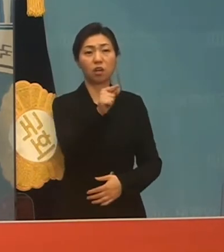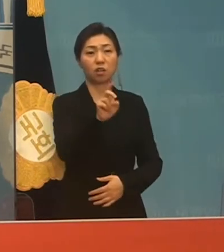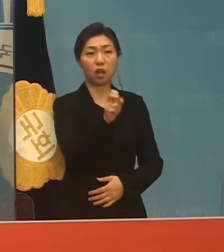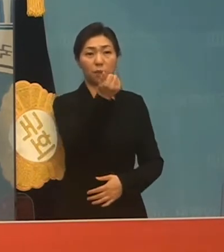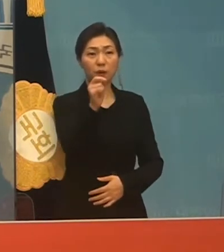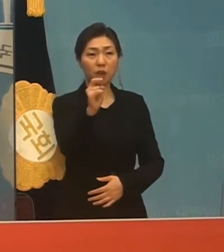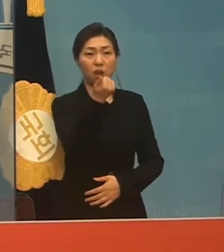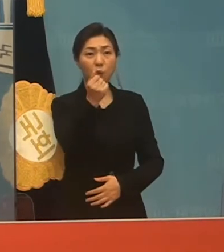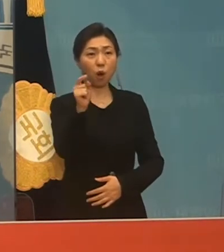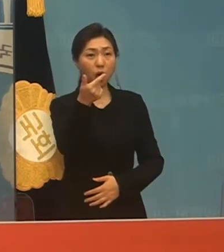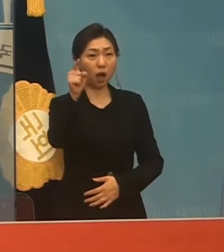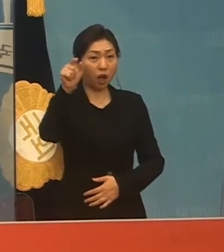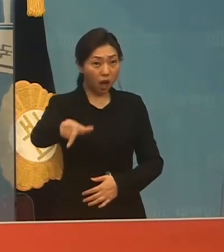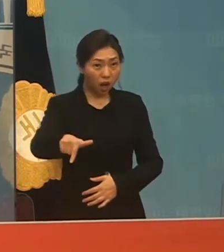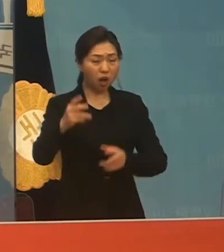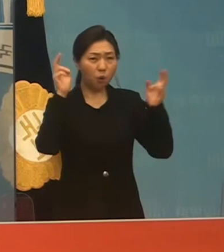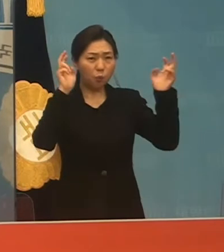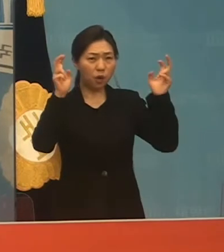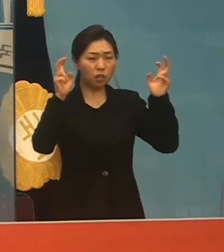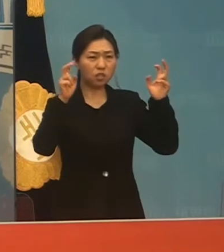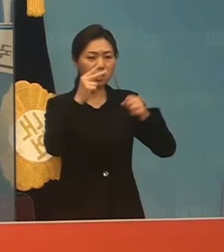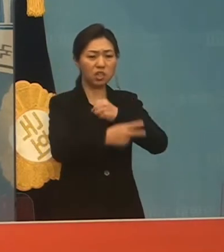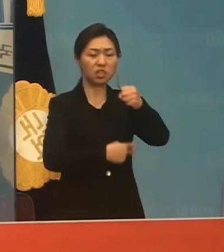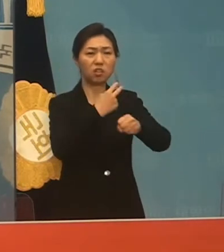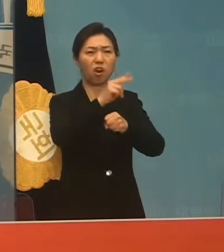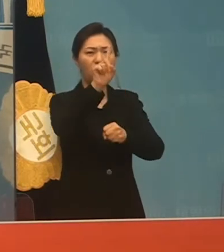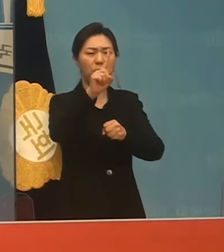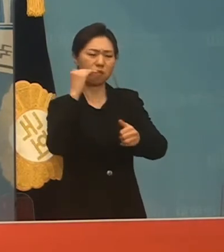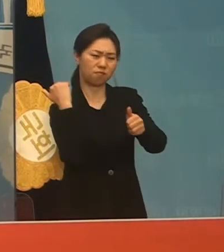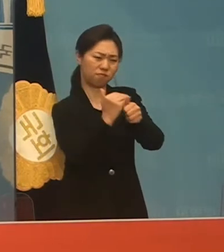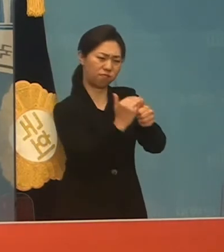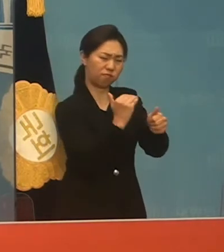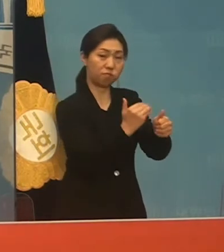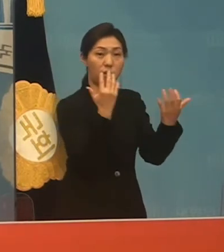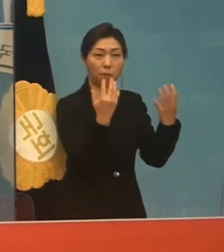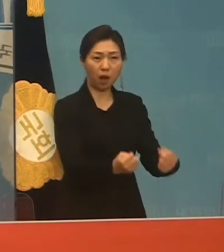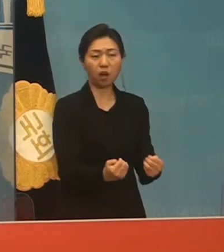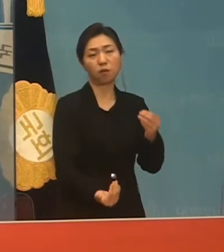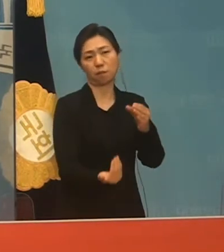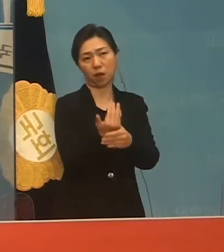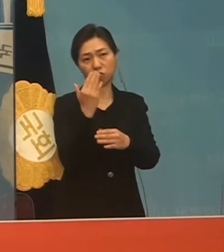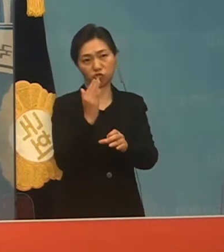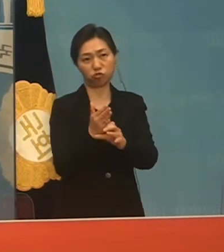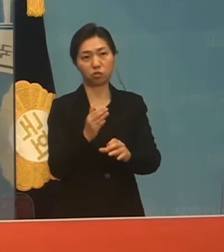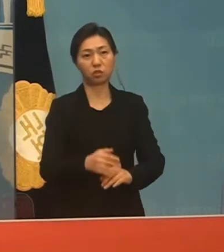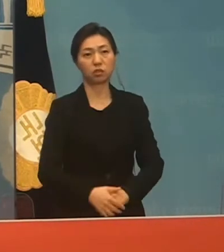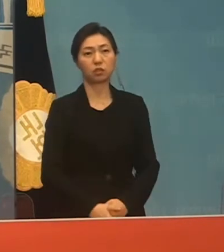2년마다 반복적인 이 집단 해고를 지금 자행하고 있는 것입니다.